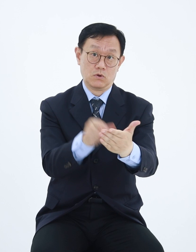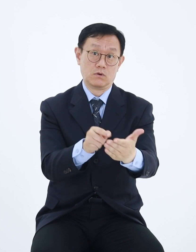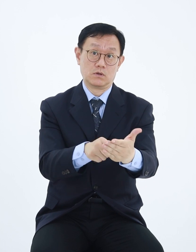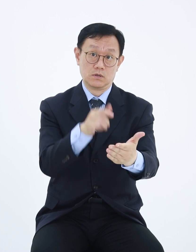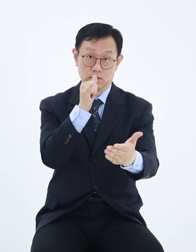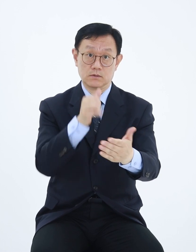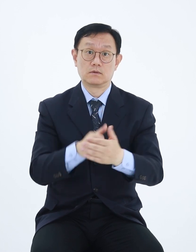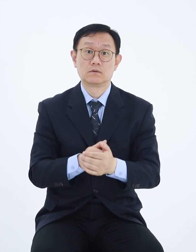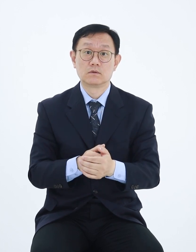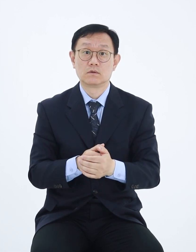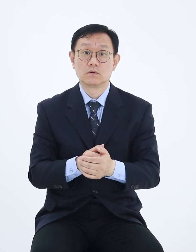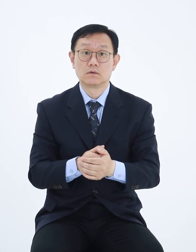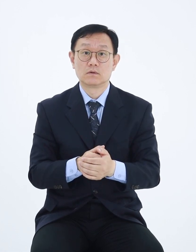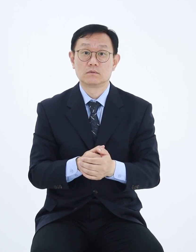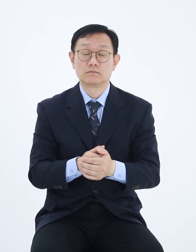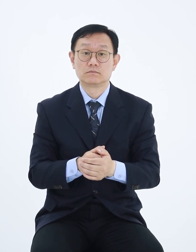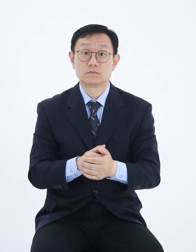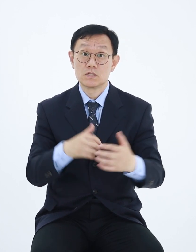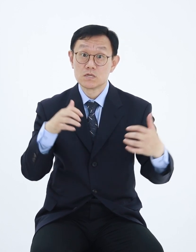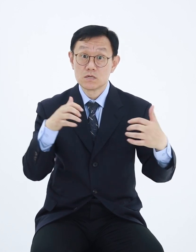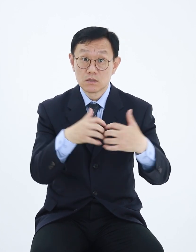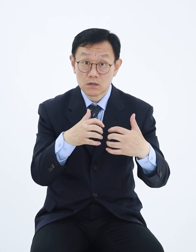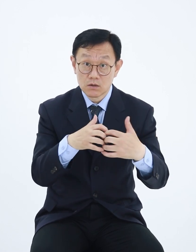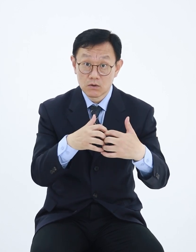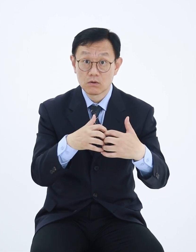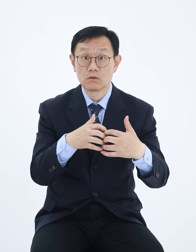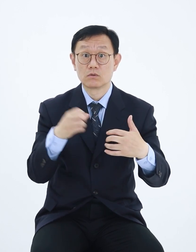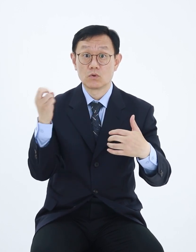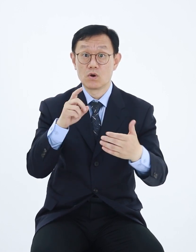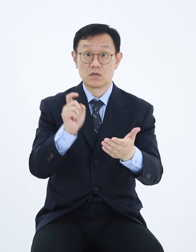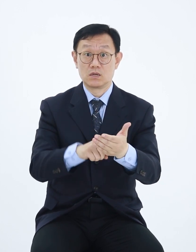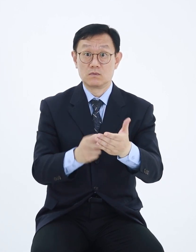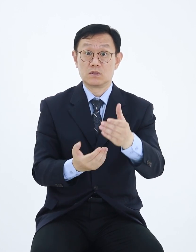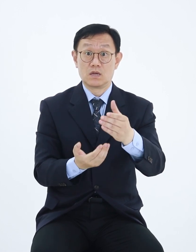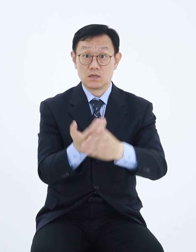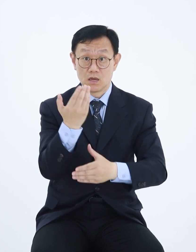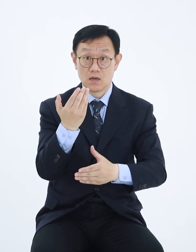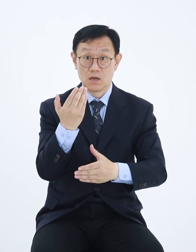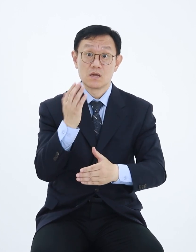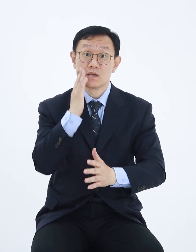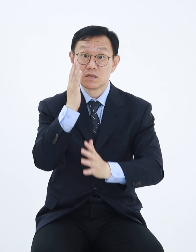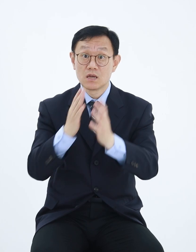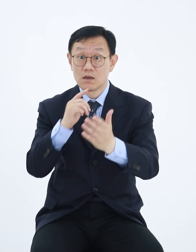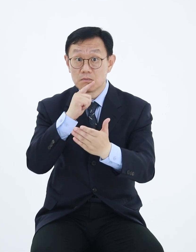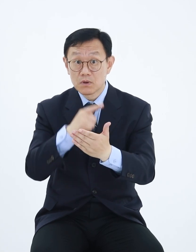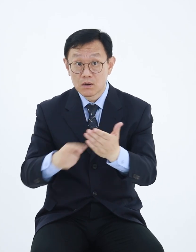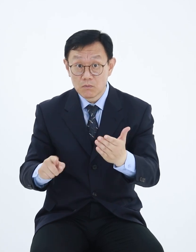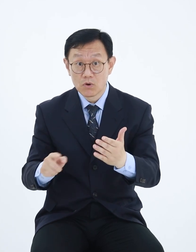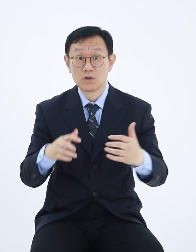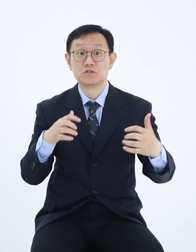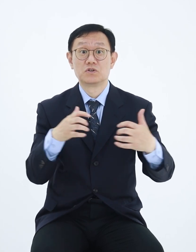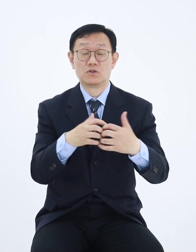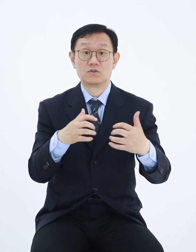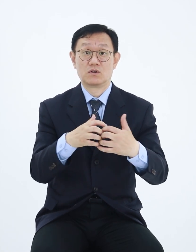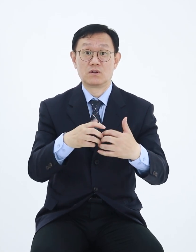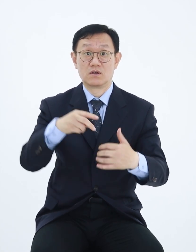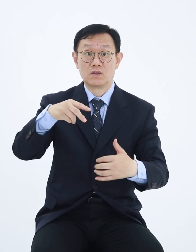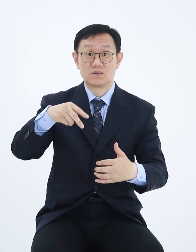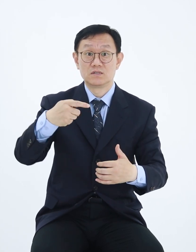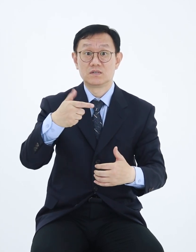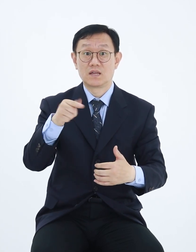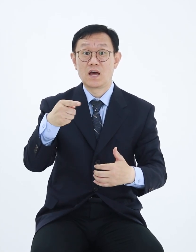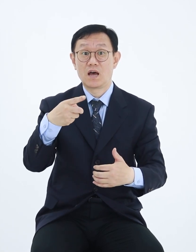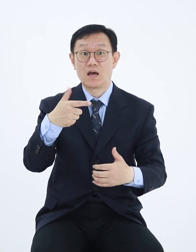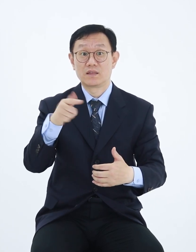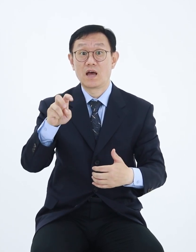있습니다. 여기서 말하는 무력 충돌, 인도적 차원의 긴급 사태 및 자연재해는 전쟁이나 쓰나미,